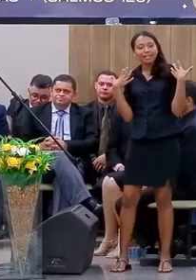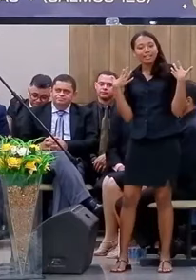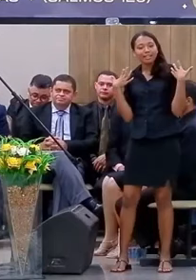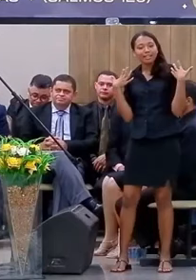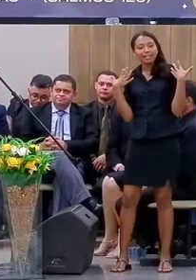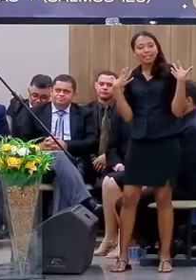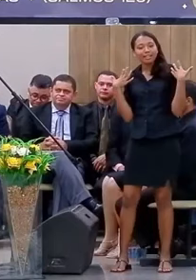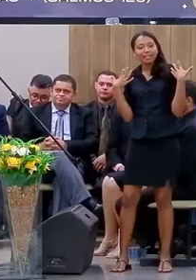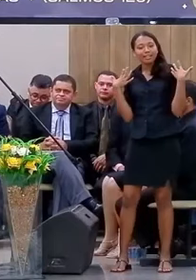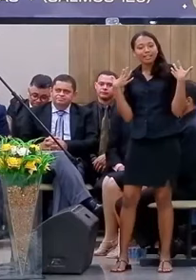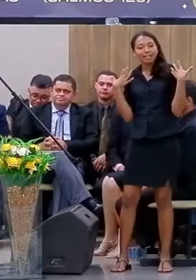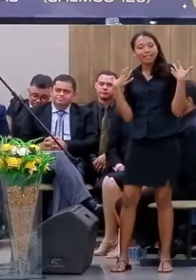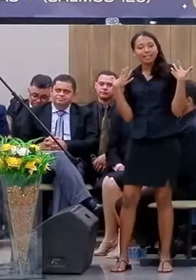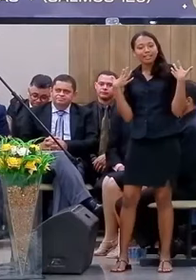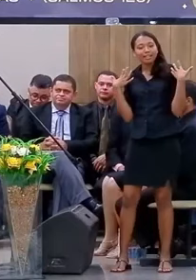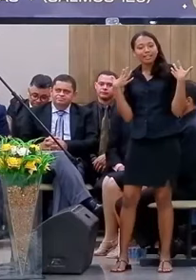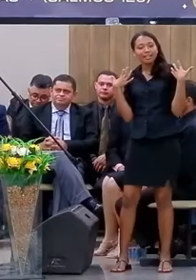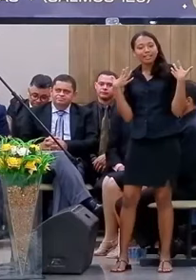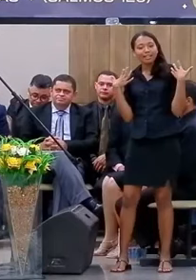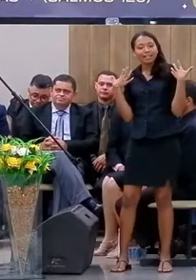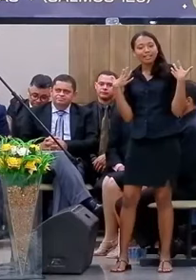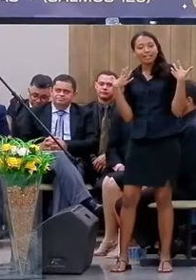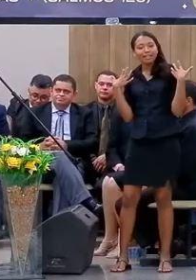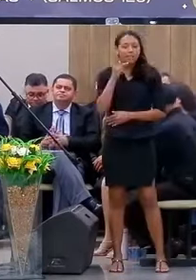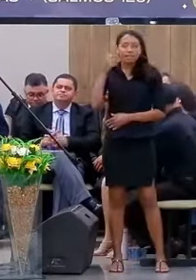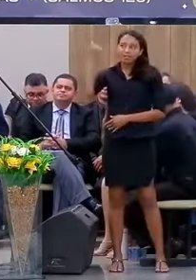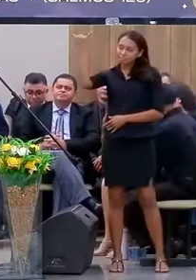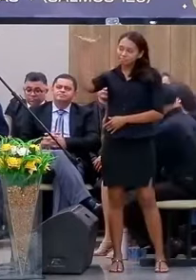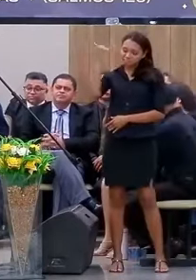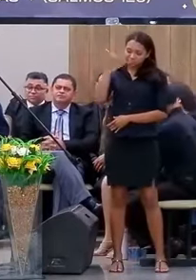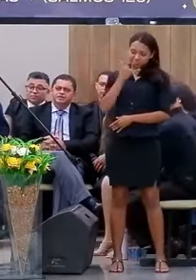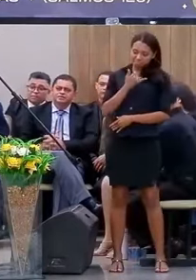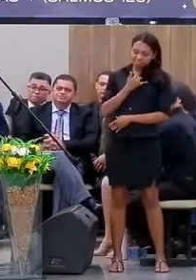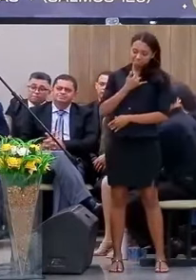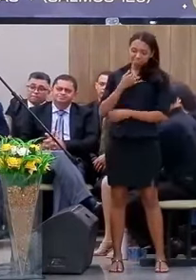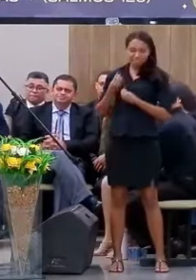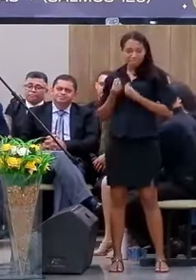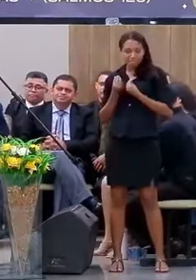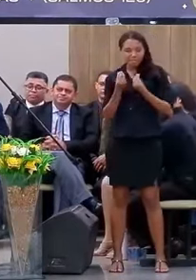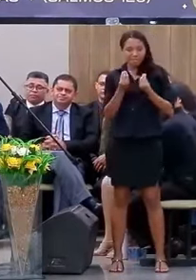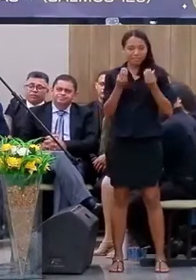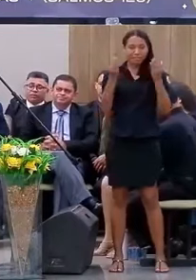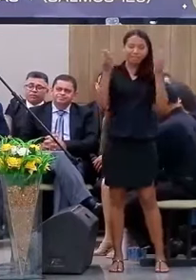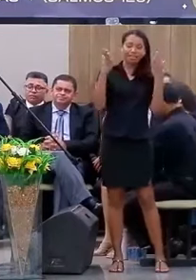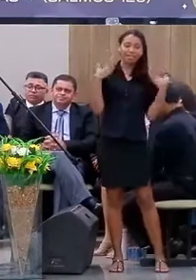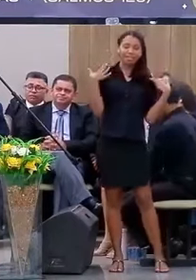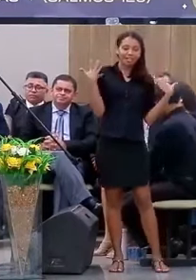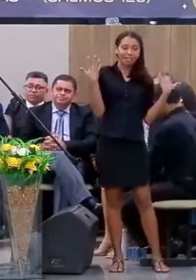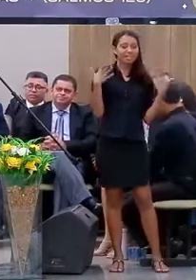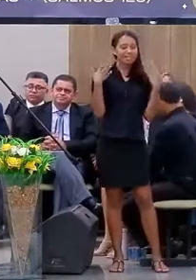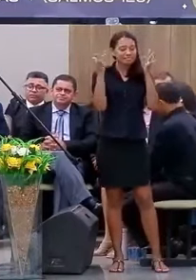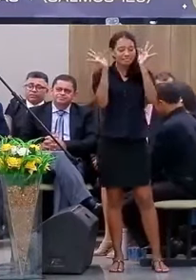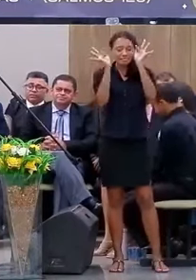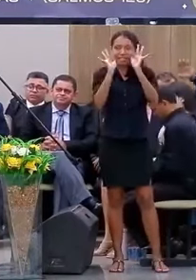a vós. E quando eu vou dar uma alegria para vocês,